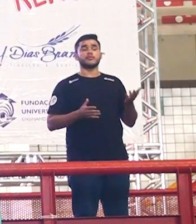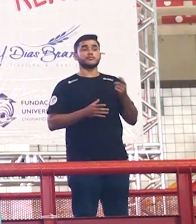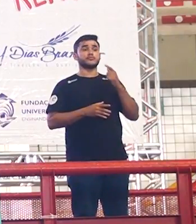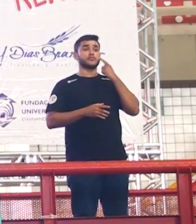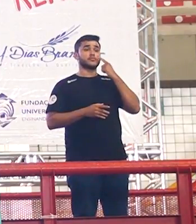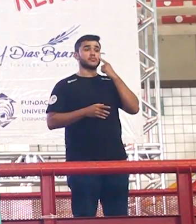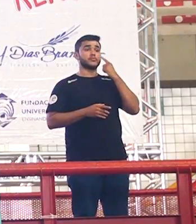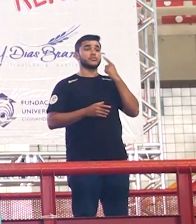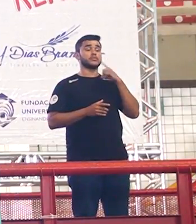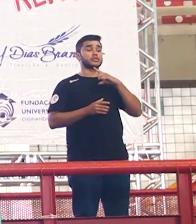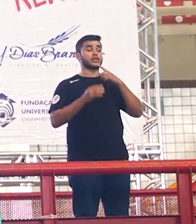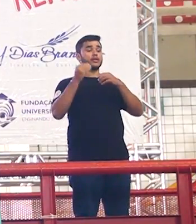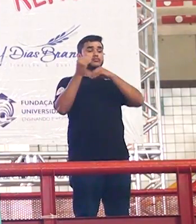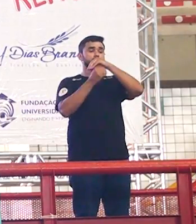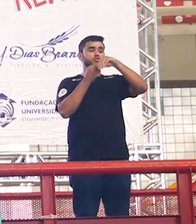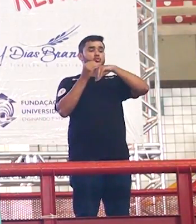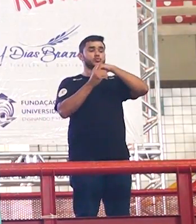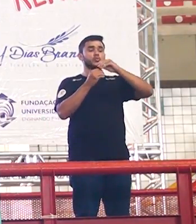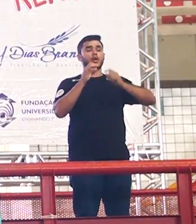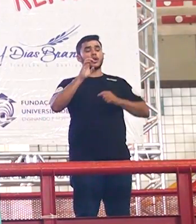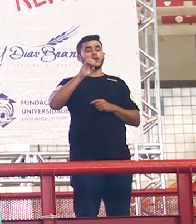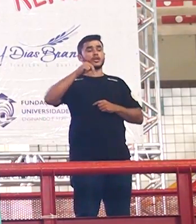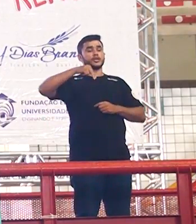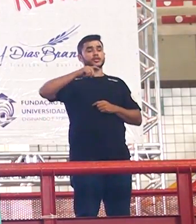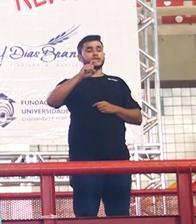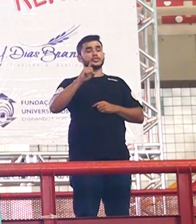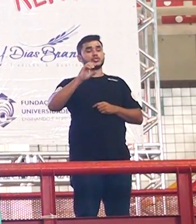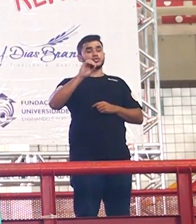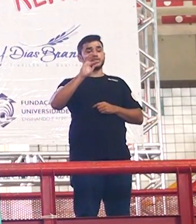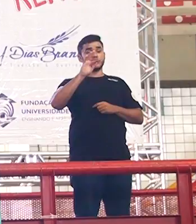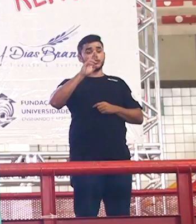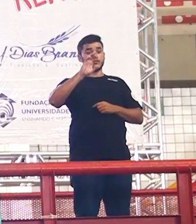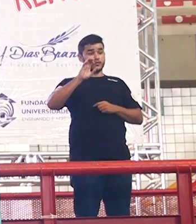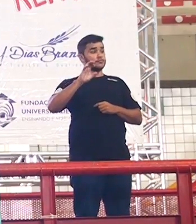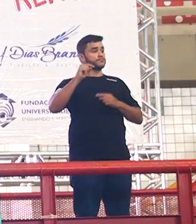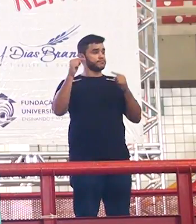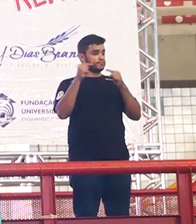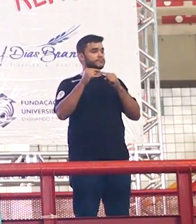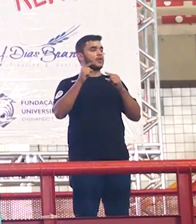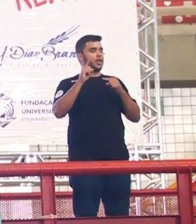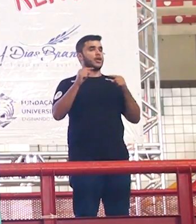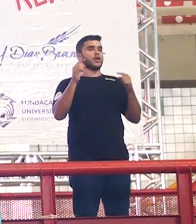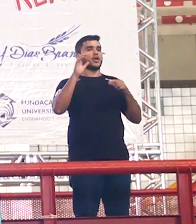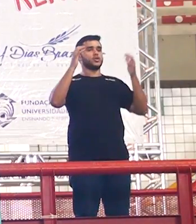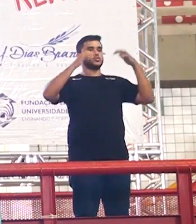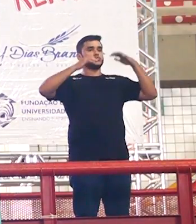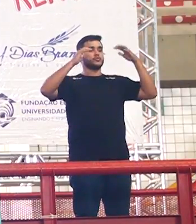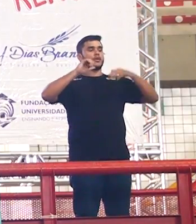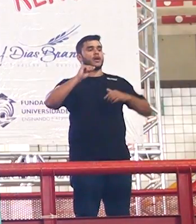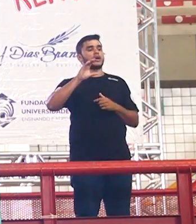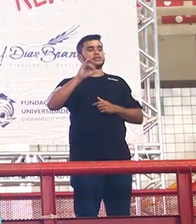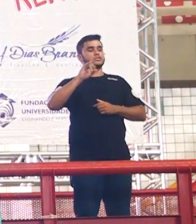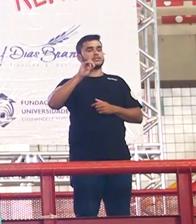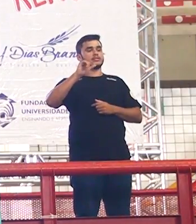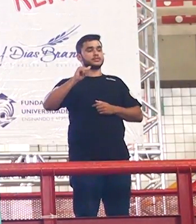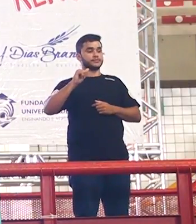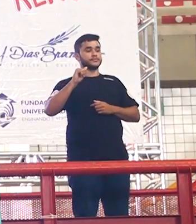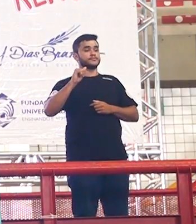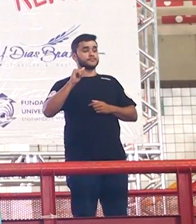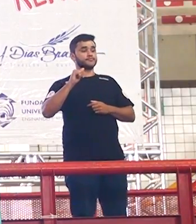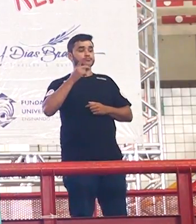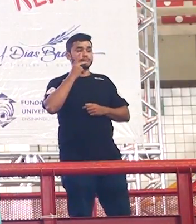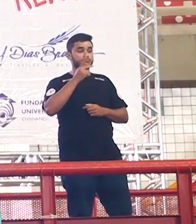mais enxofre? Porque o grande causador da chuva ácida é o enxofre presente no combustível. Quanto